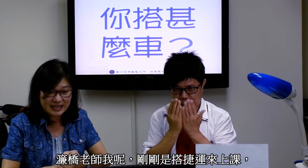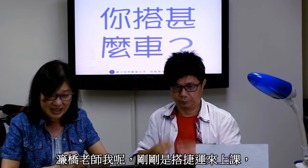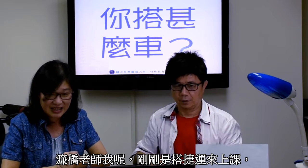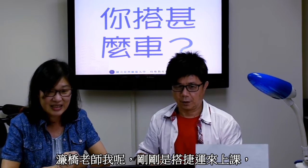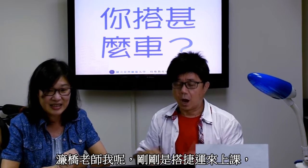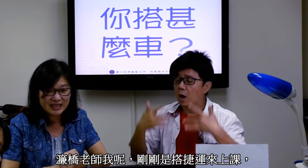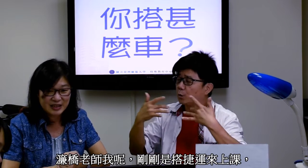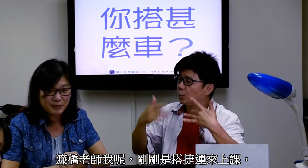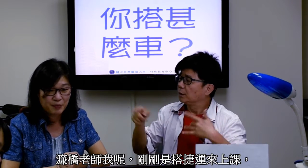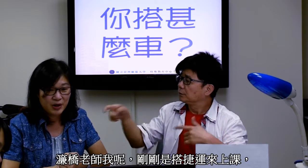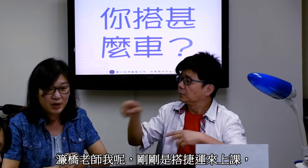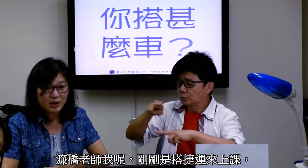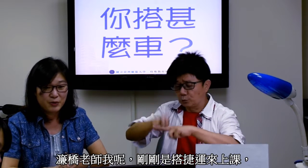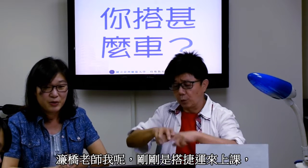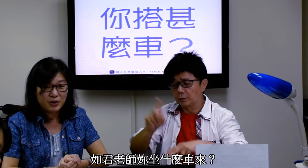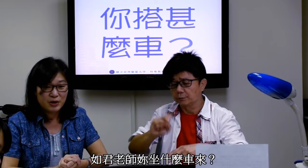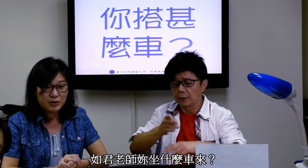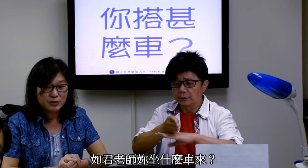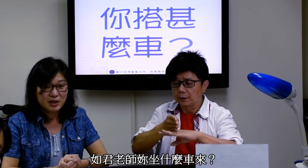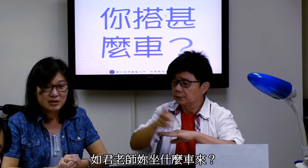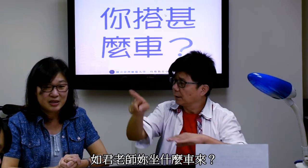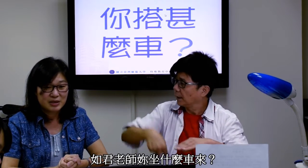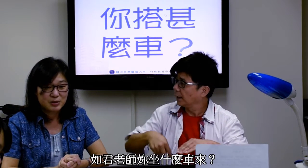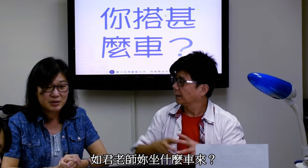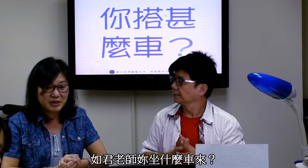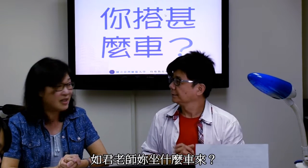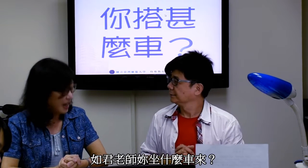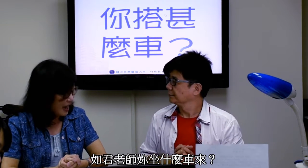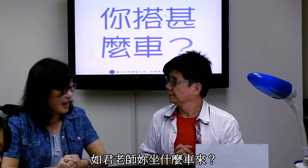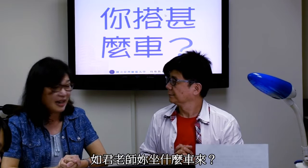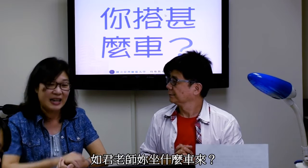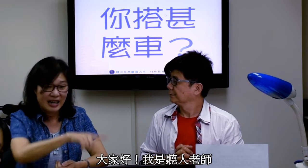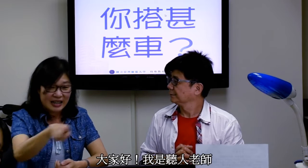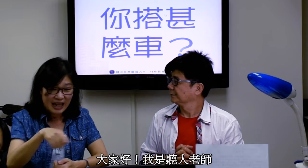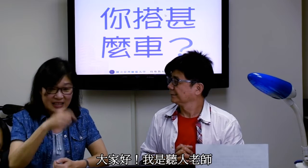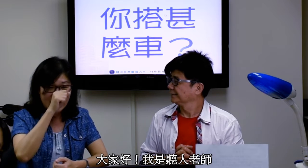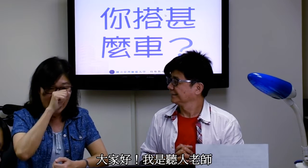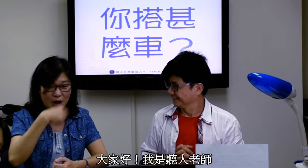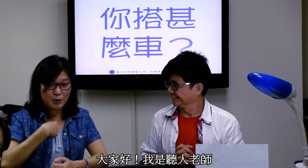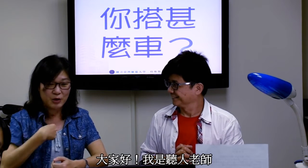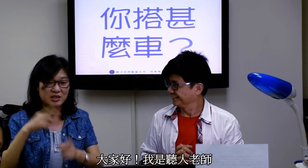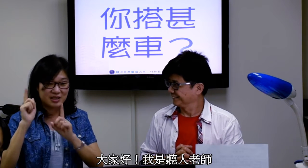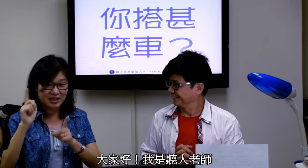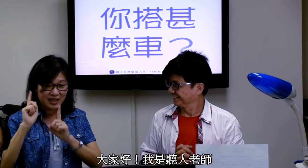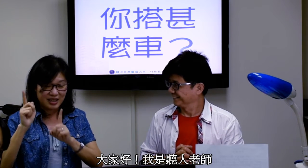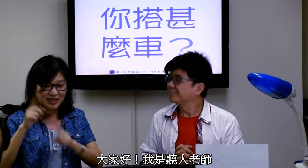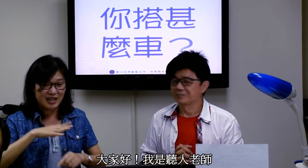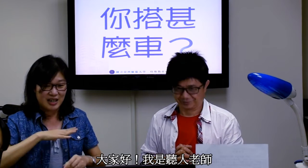上课。如君老师，你坐什么车来？大家好，我是听人